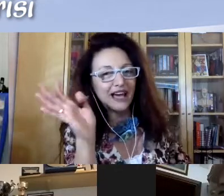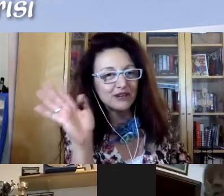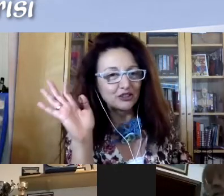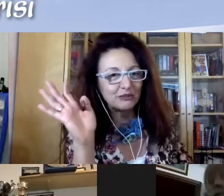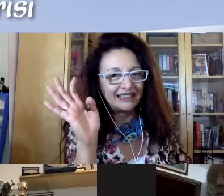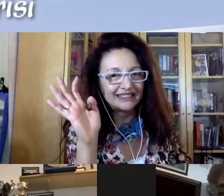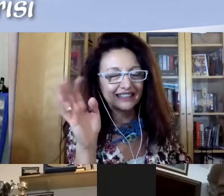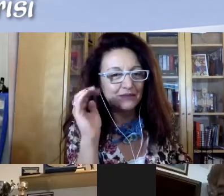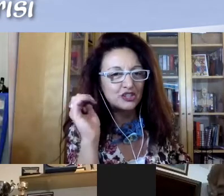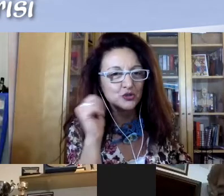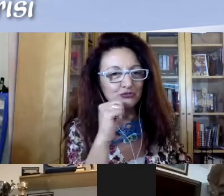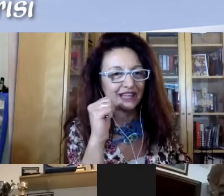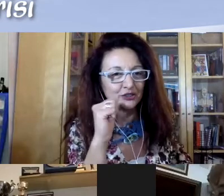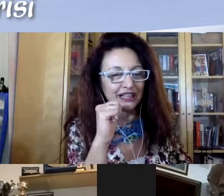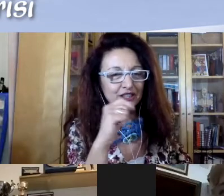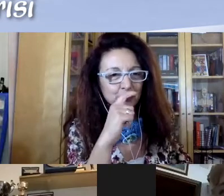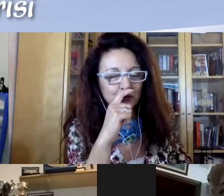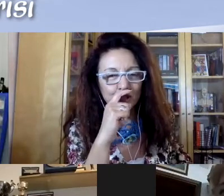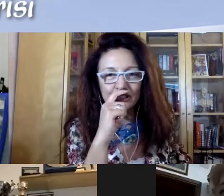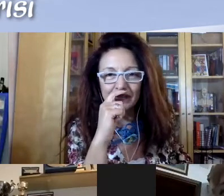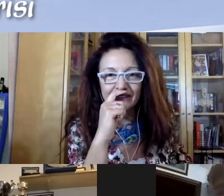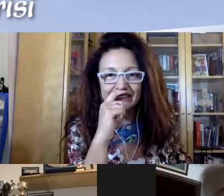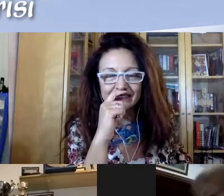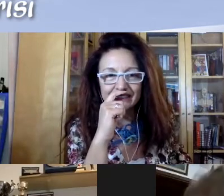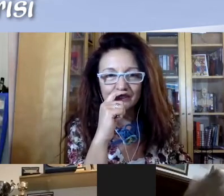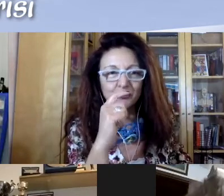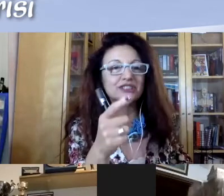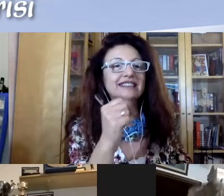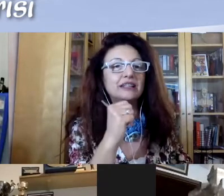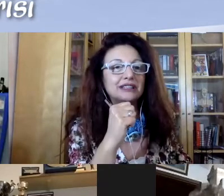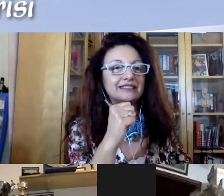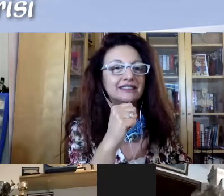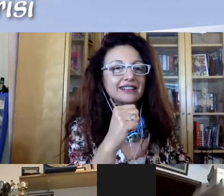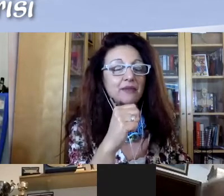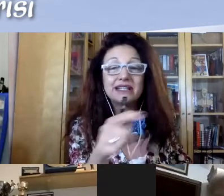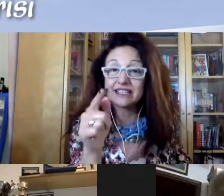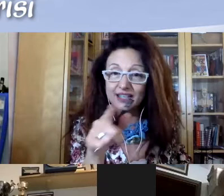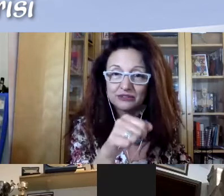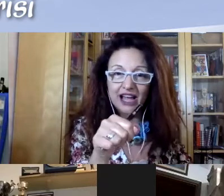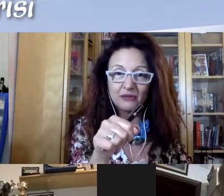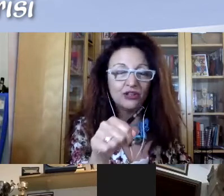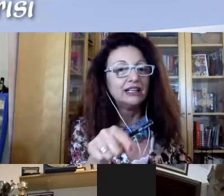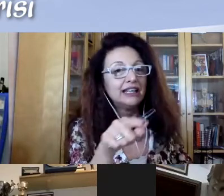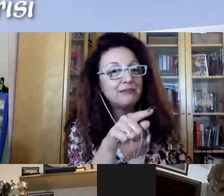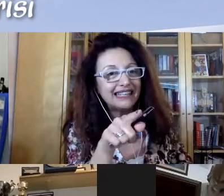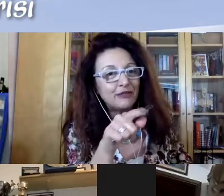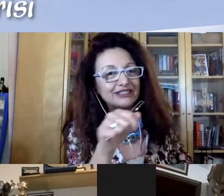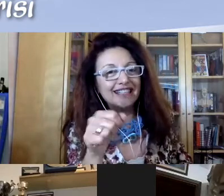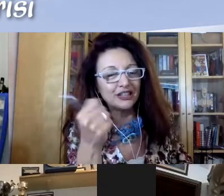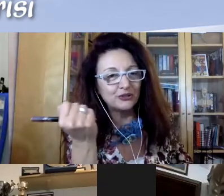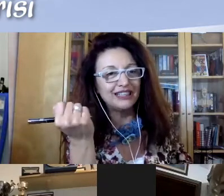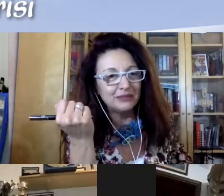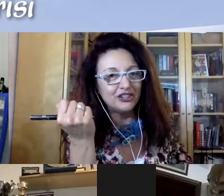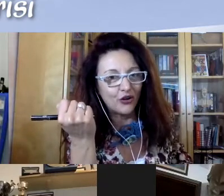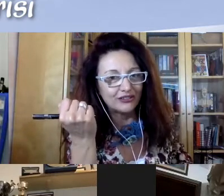Posso fare una domanda che mi è giunta all'orecchio? Non so chi me l'avesse detto, forse Deborah dei Trinity Rebels, che salutiamo, ma i